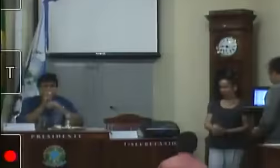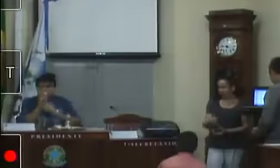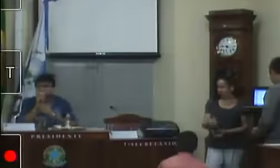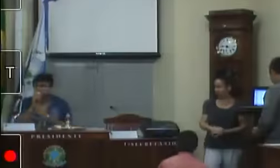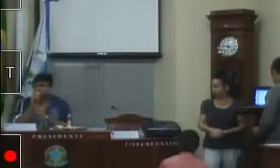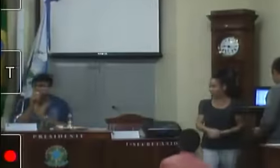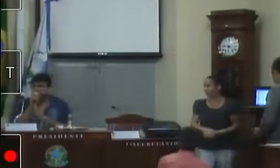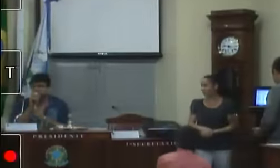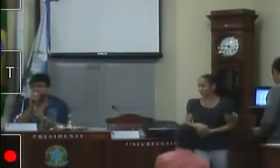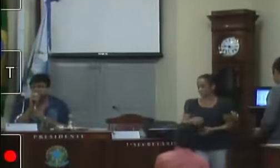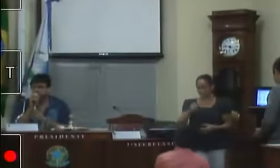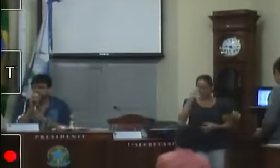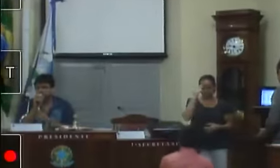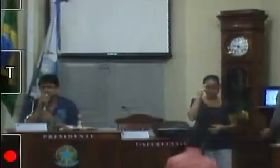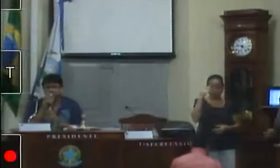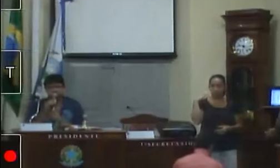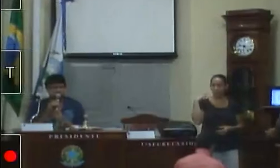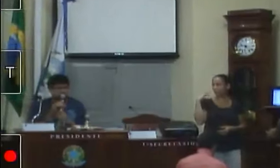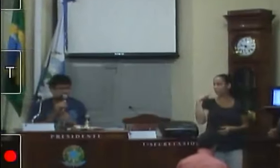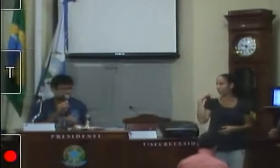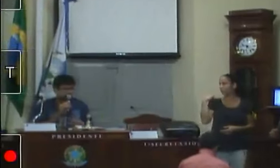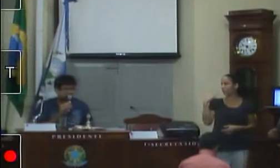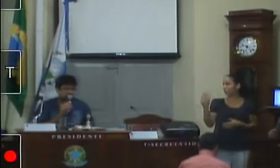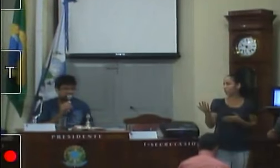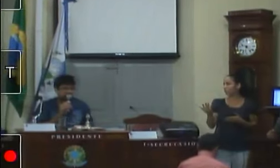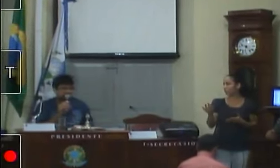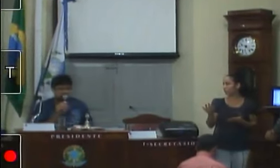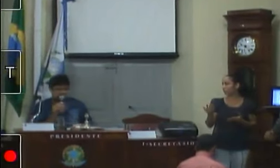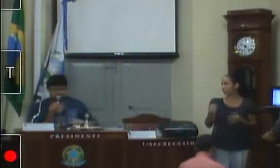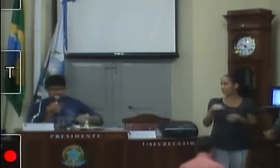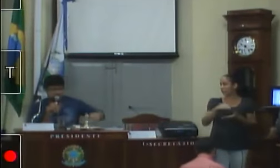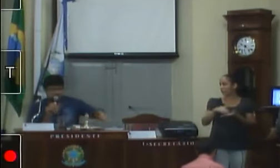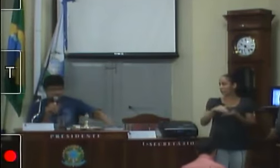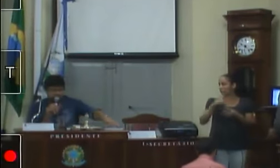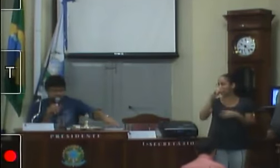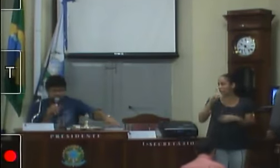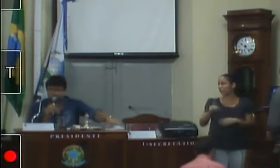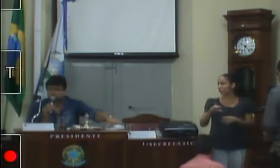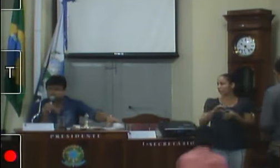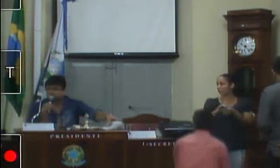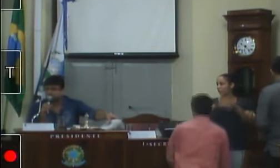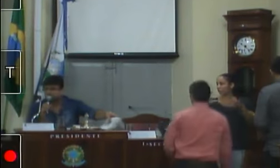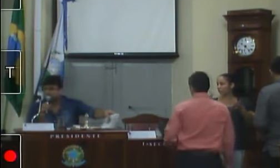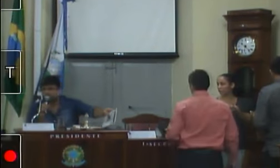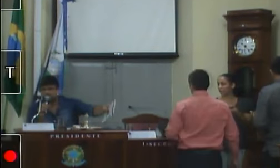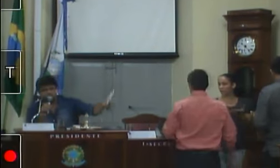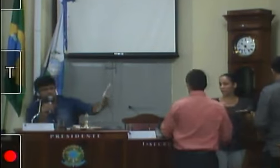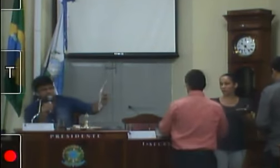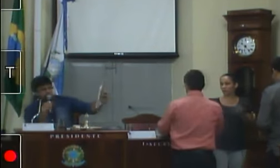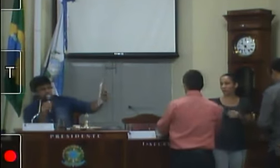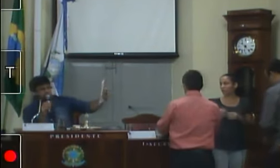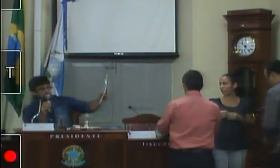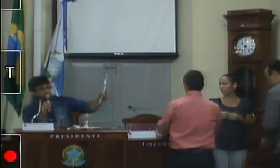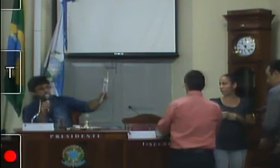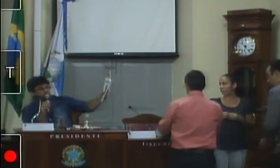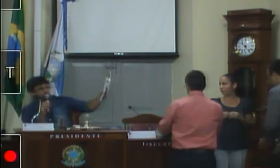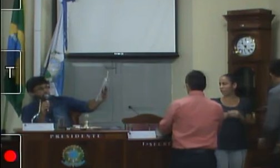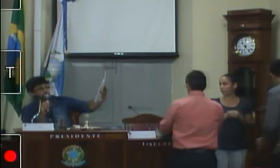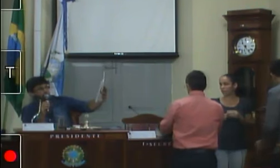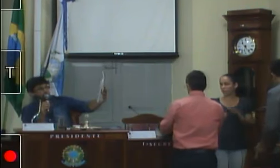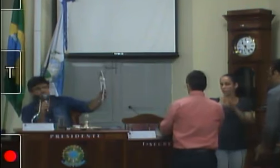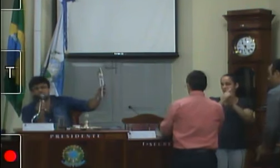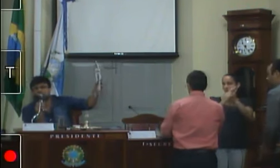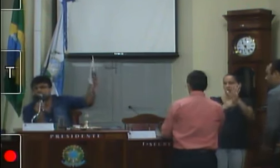Estou aos senhores e senhoras vereadores aí, a mesa diretora disponibilizou agora o nosso